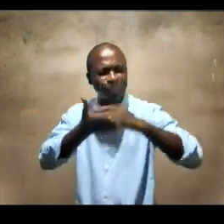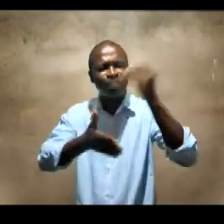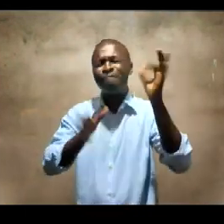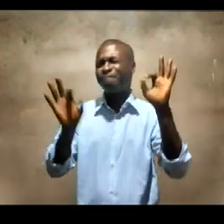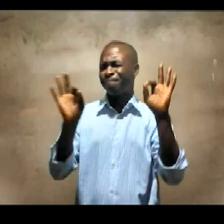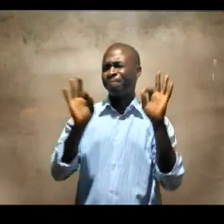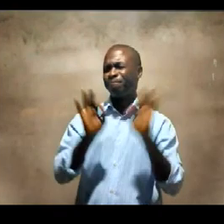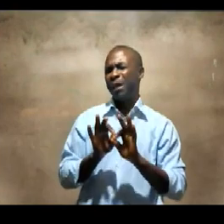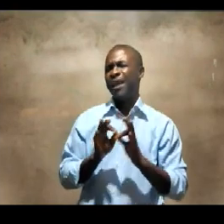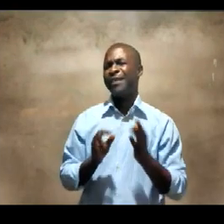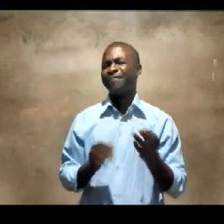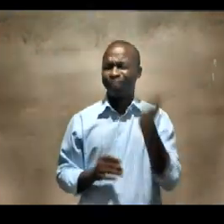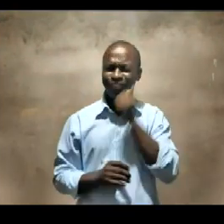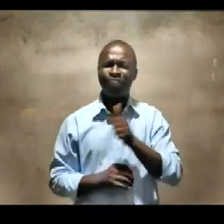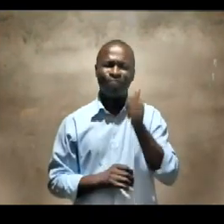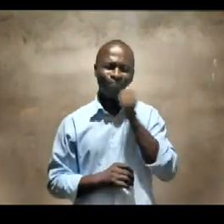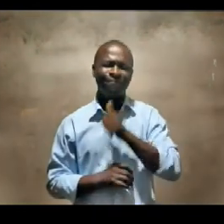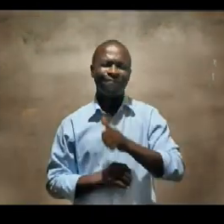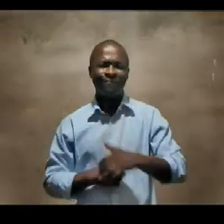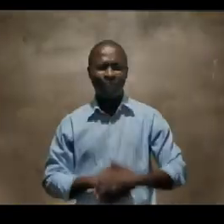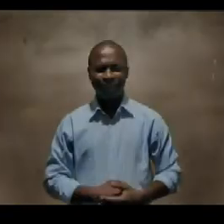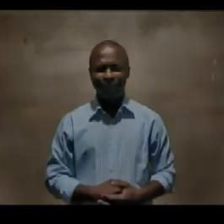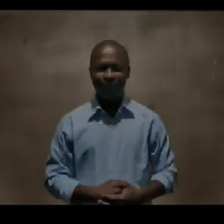de ses oreilles, ce qu'on ne fait pas assez au quotidien.